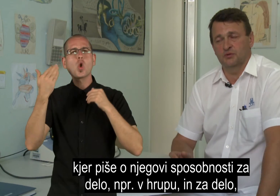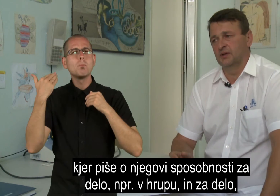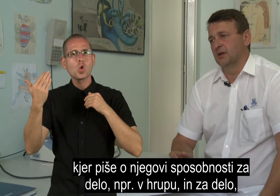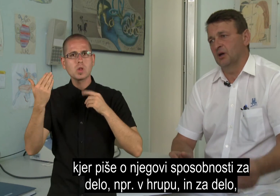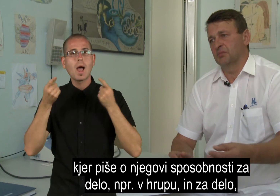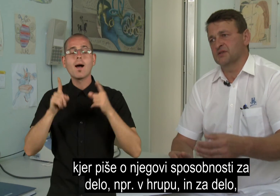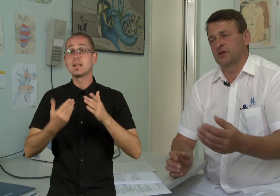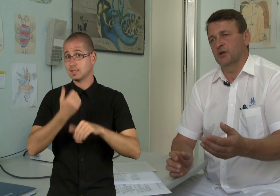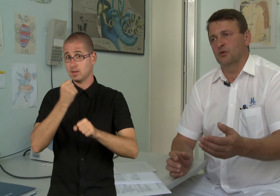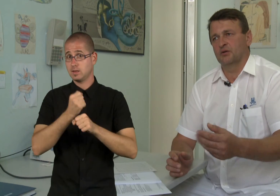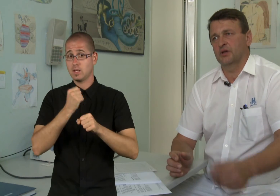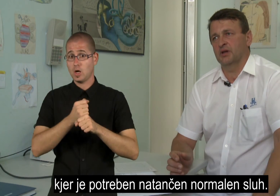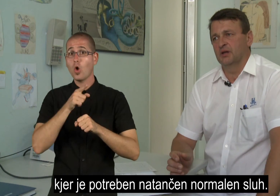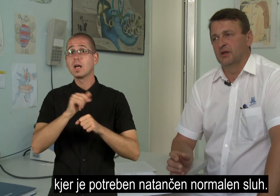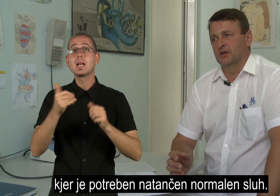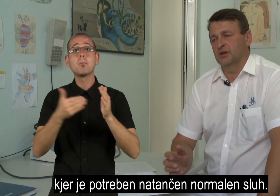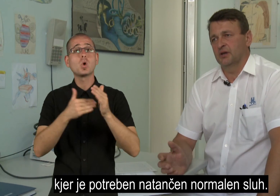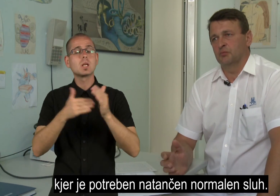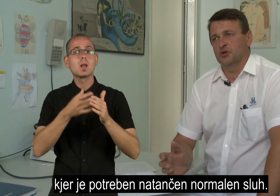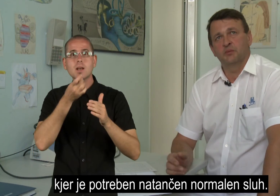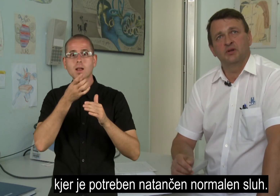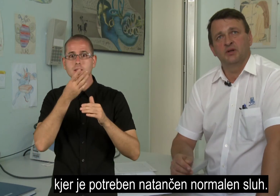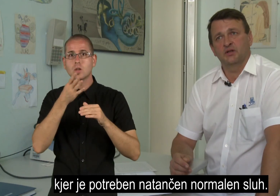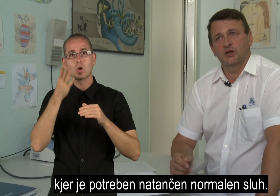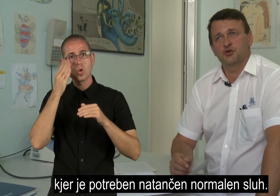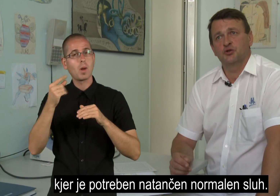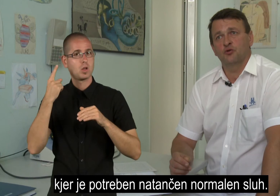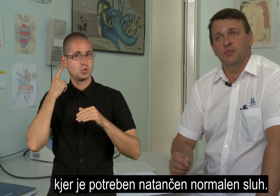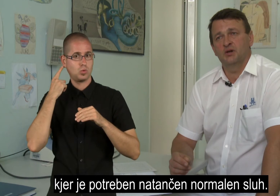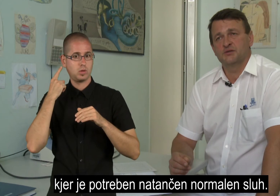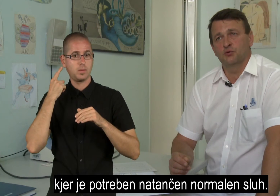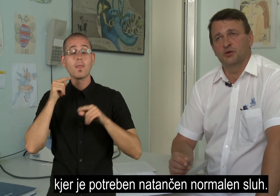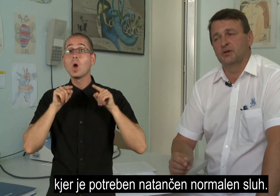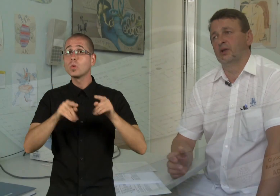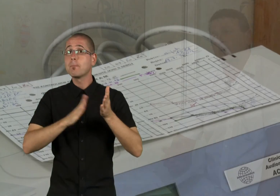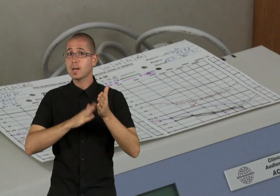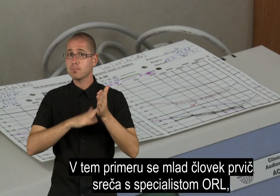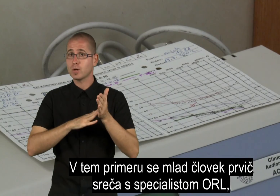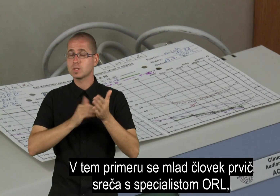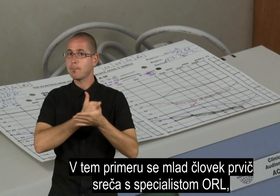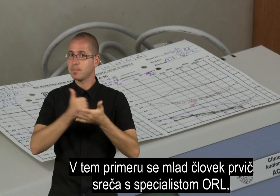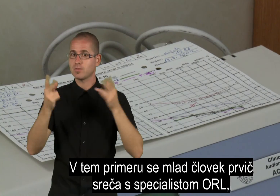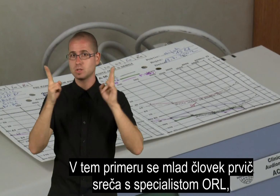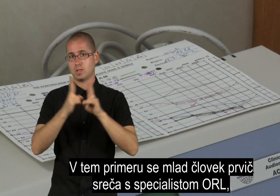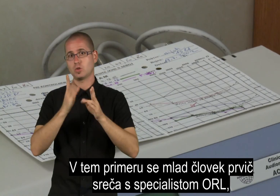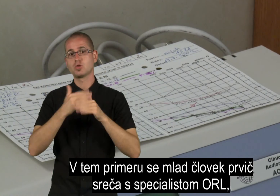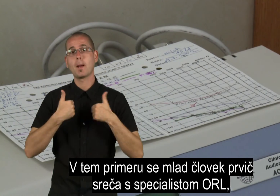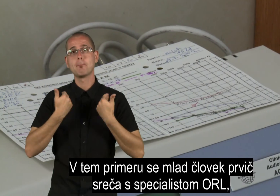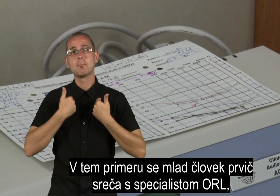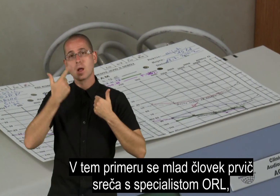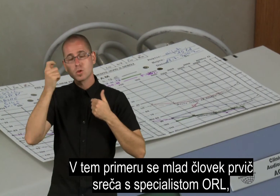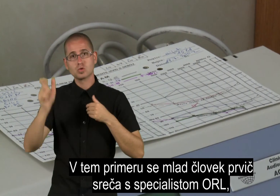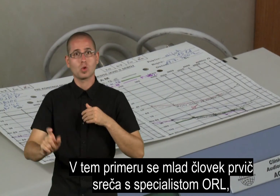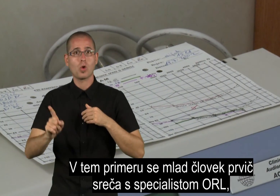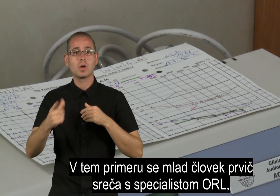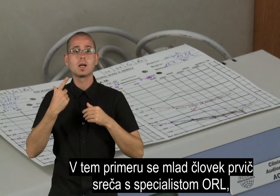ropotu, ali pa za delo, kjer je potreben natančen, normalen sluh. In v tem primeru se prvič sreča